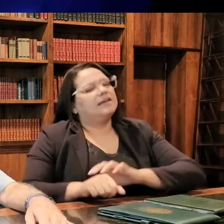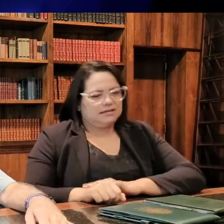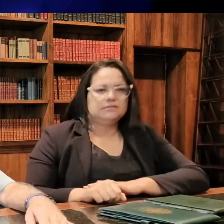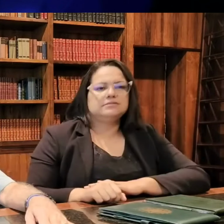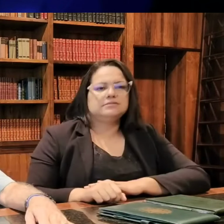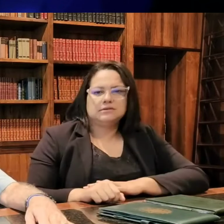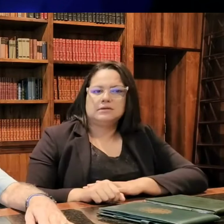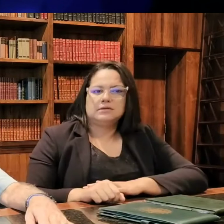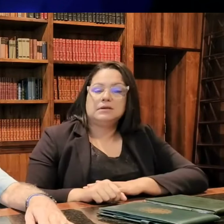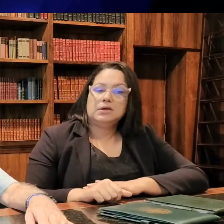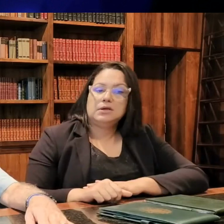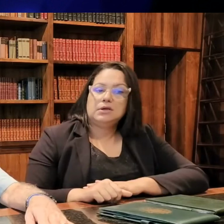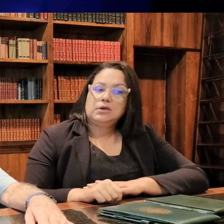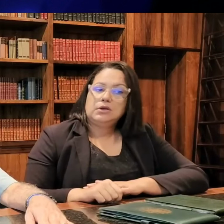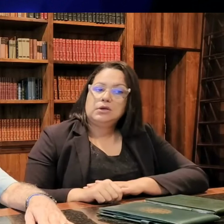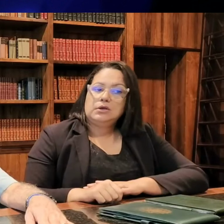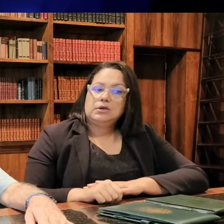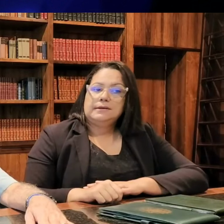Aqueles que